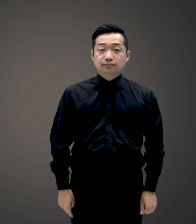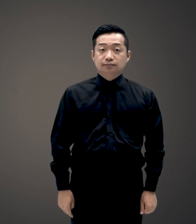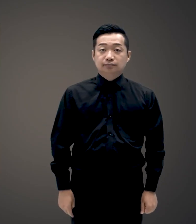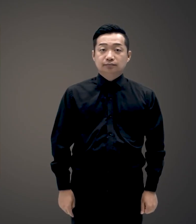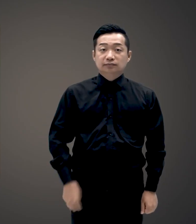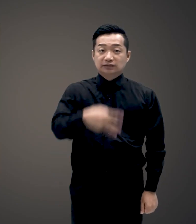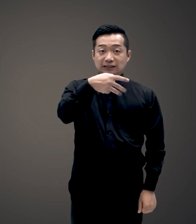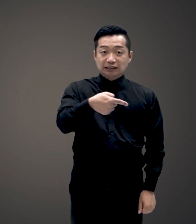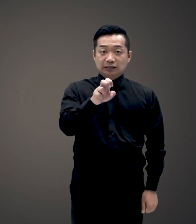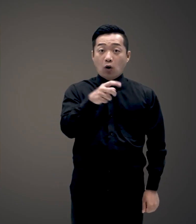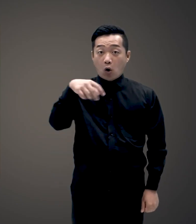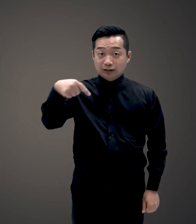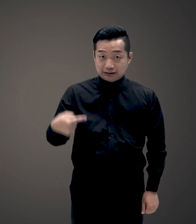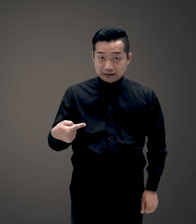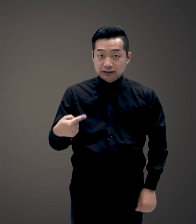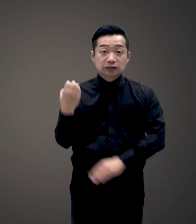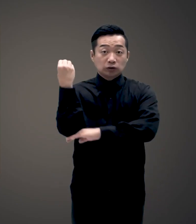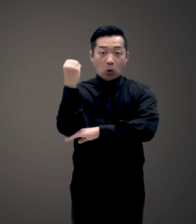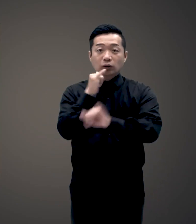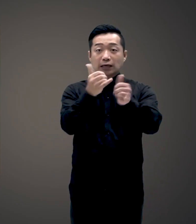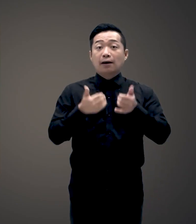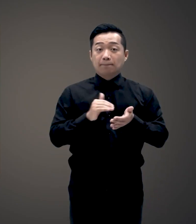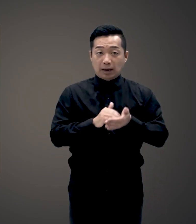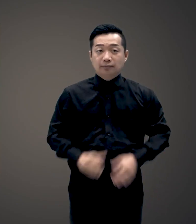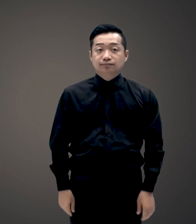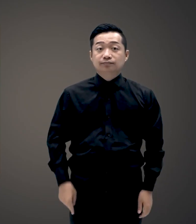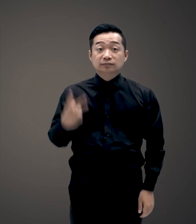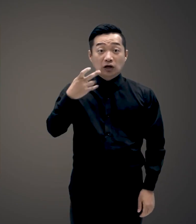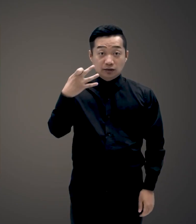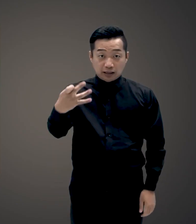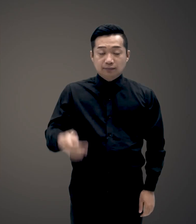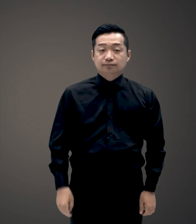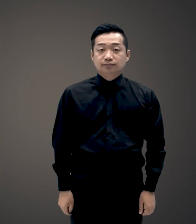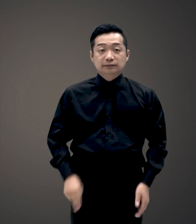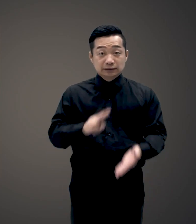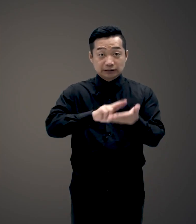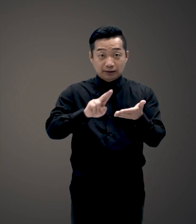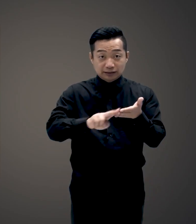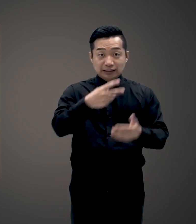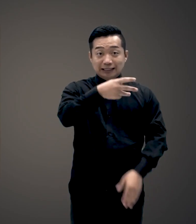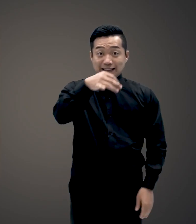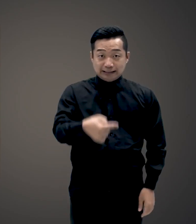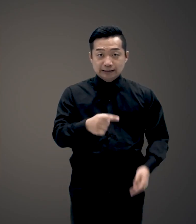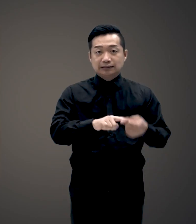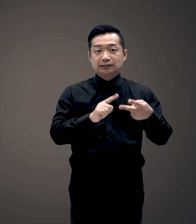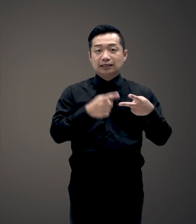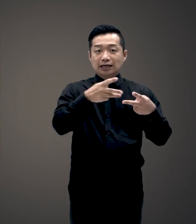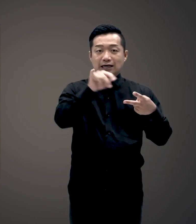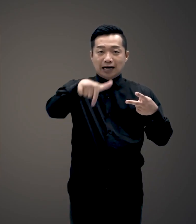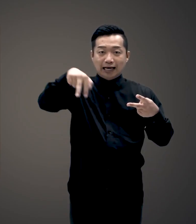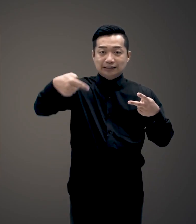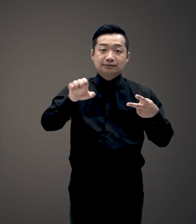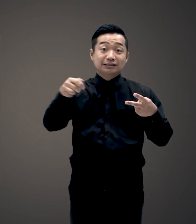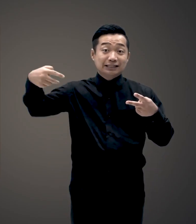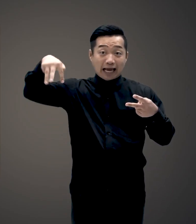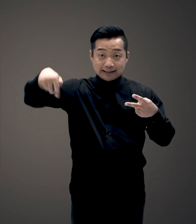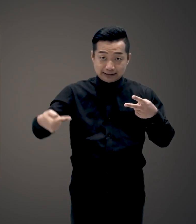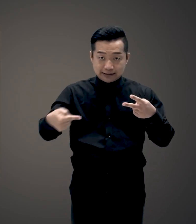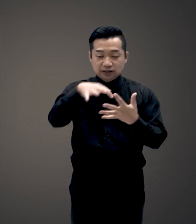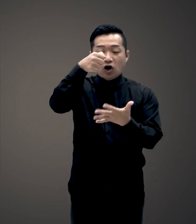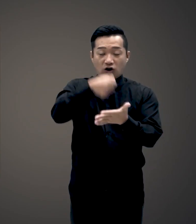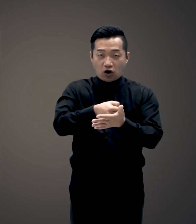2014년 언론사 르몽드 문학상 수상작, 2014년 잡지 리르 렉스프레스